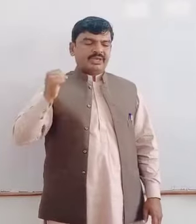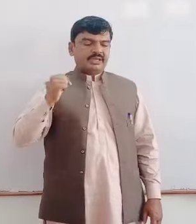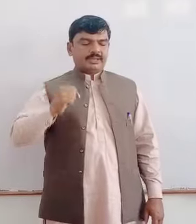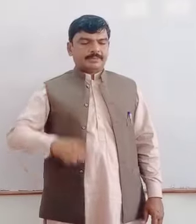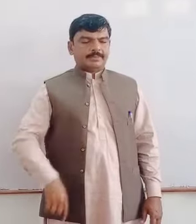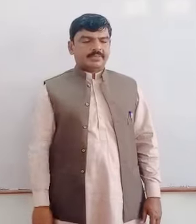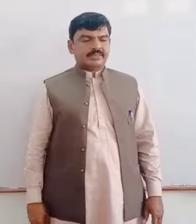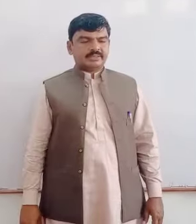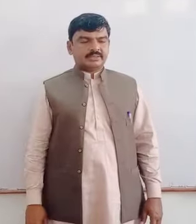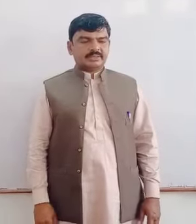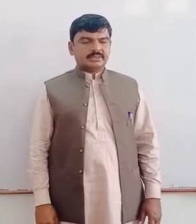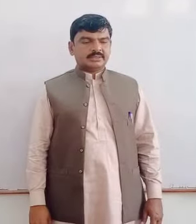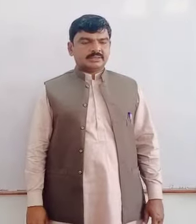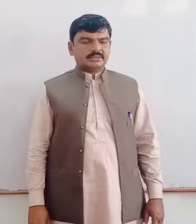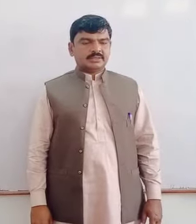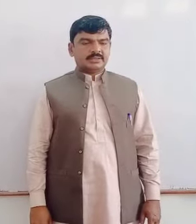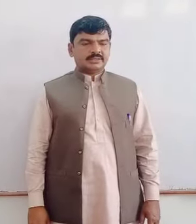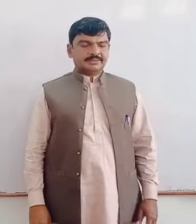महीने, मुहर्रम,